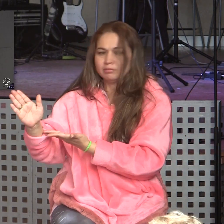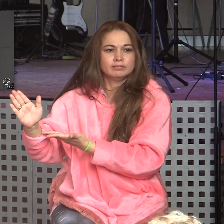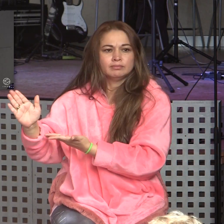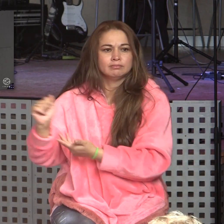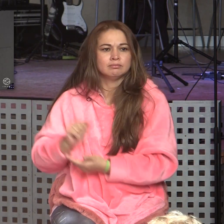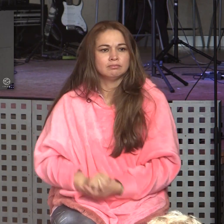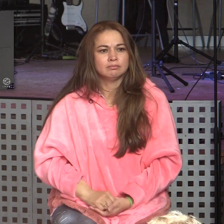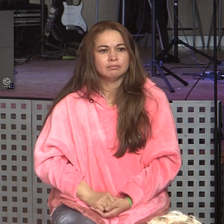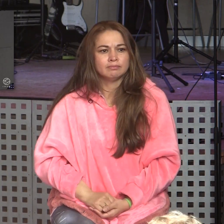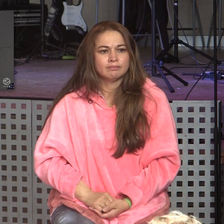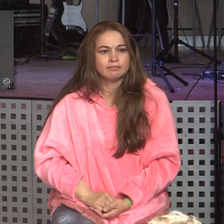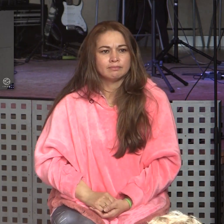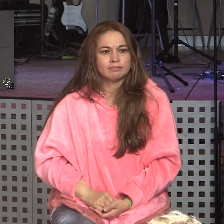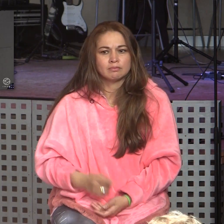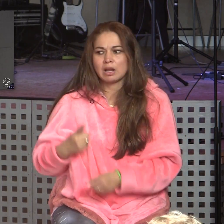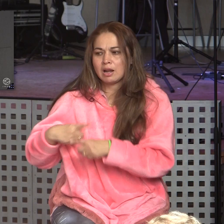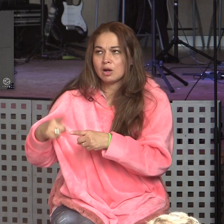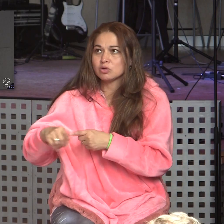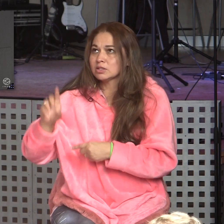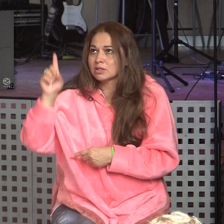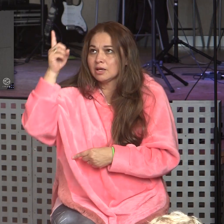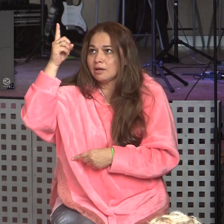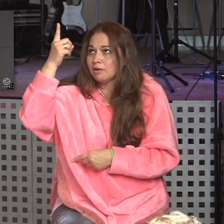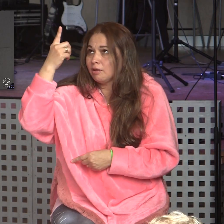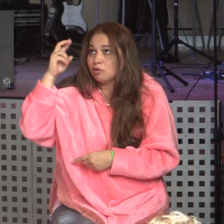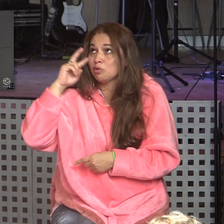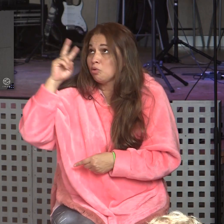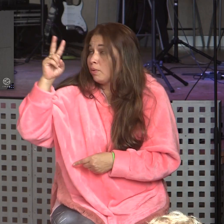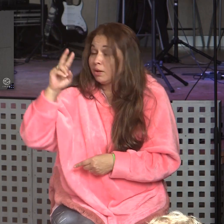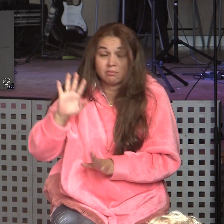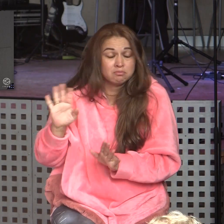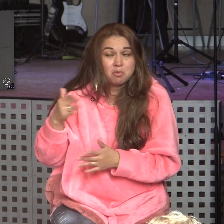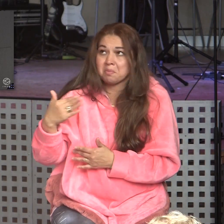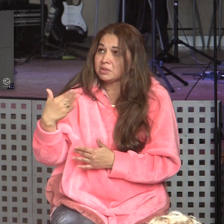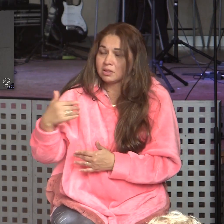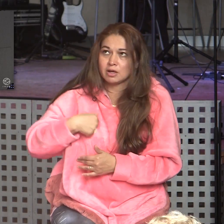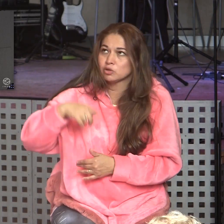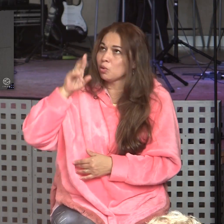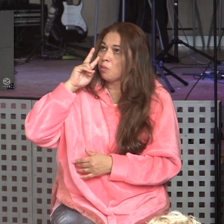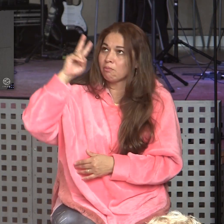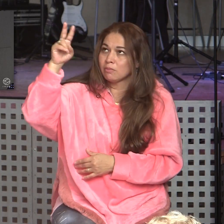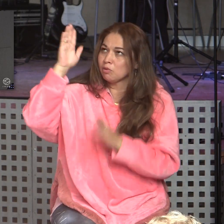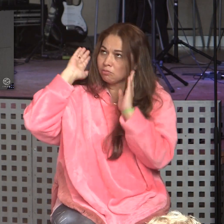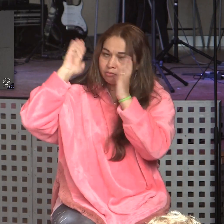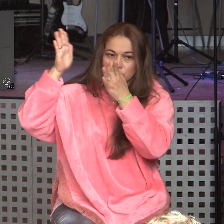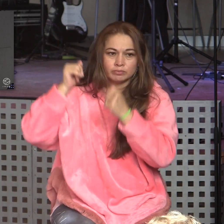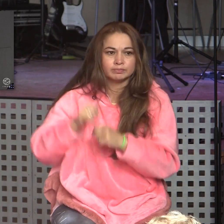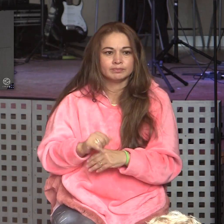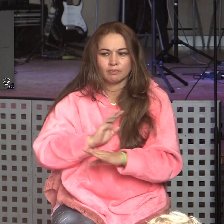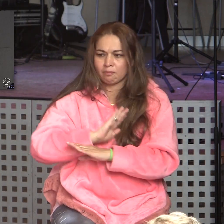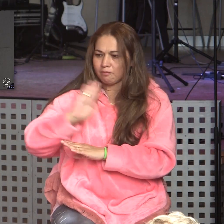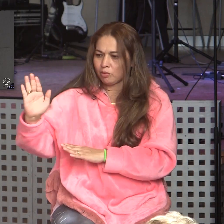Eso es lo que nos sostiene. Por eso tomamos decisiones y luego nos deshacemos de esas decisiones.